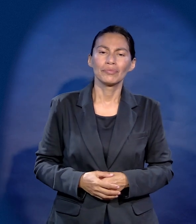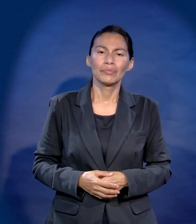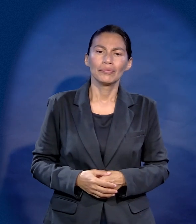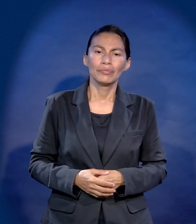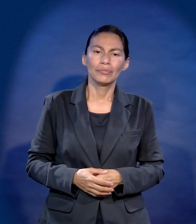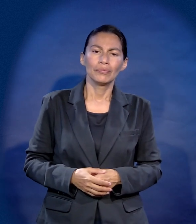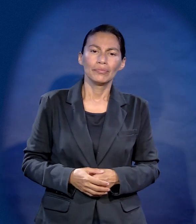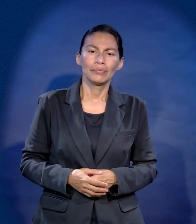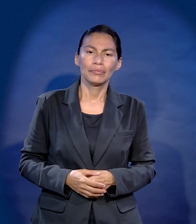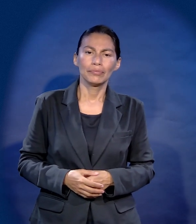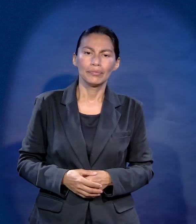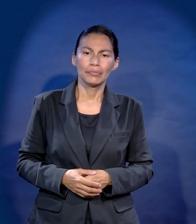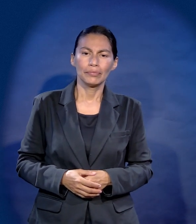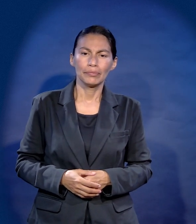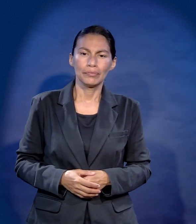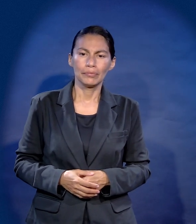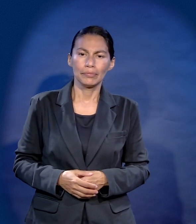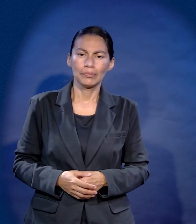hoy.